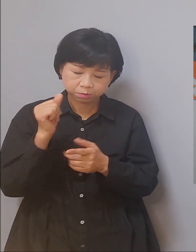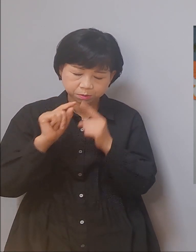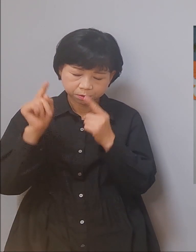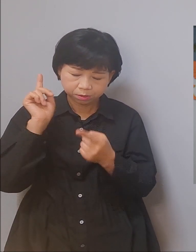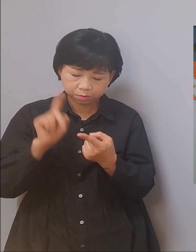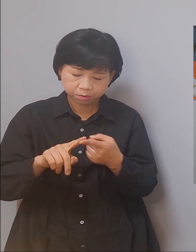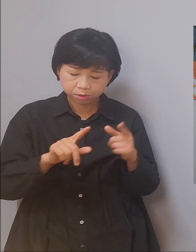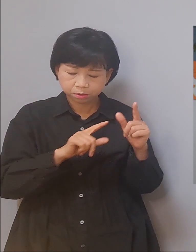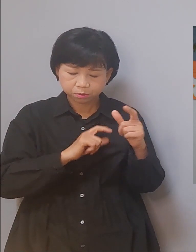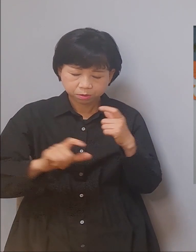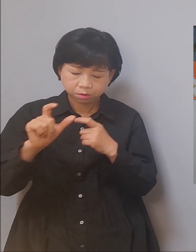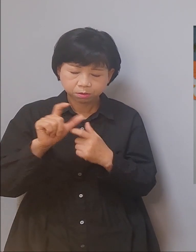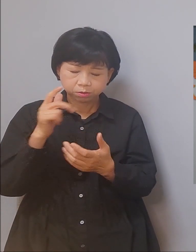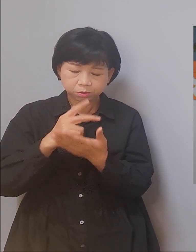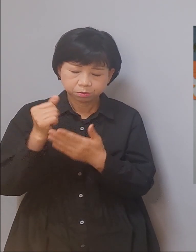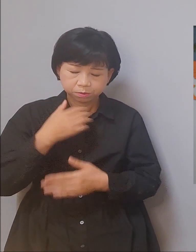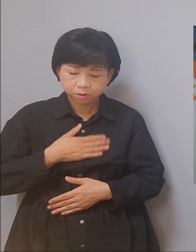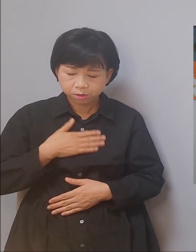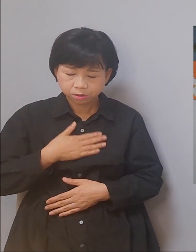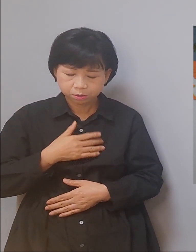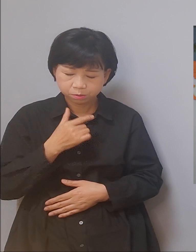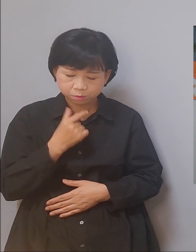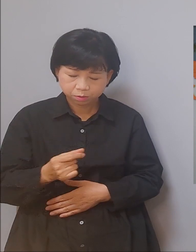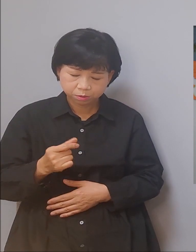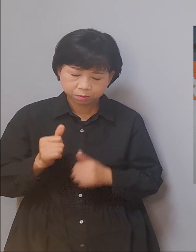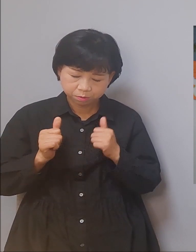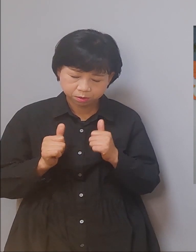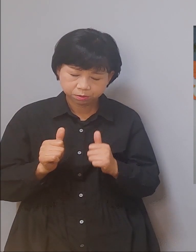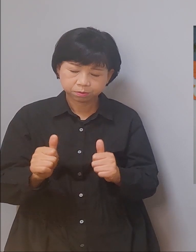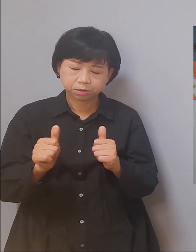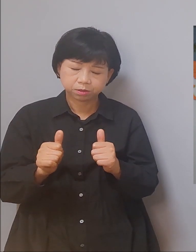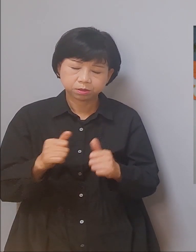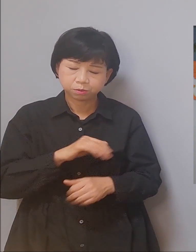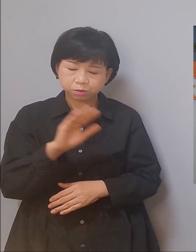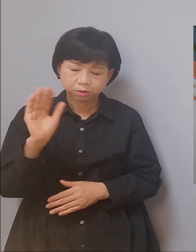말씀대로 더욱더 주님을 알고자 함에 힘쓰는 저희들